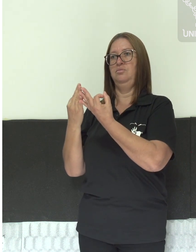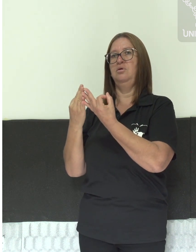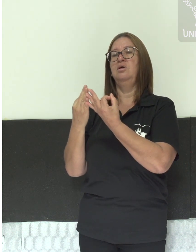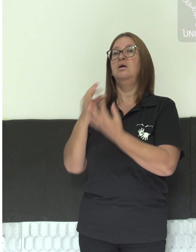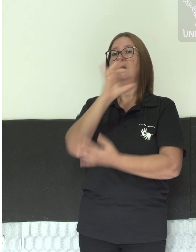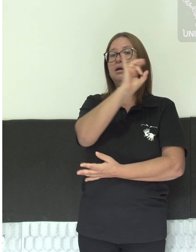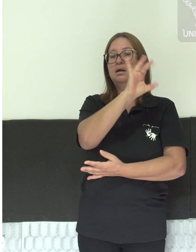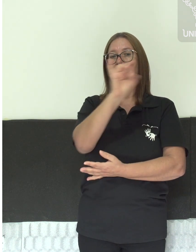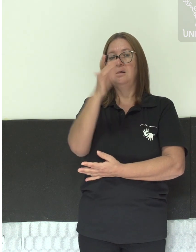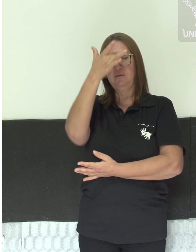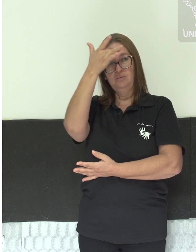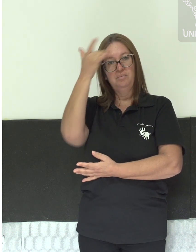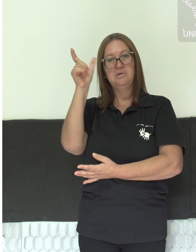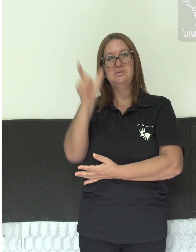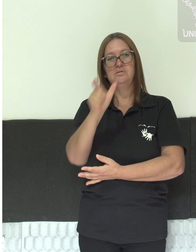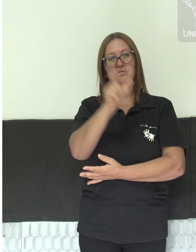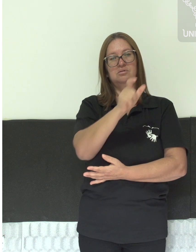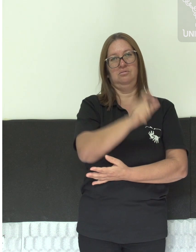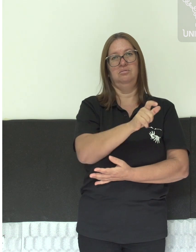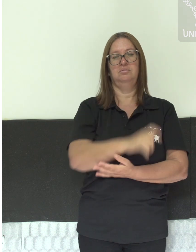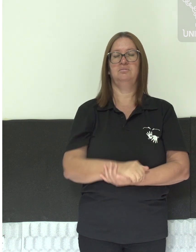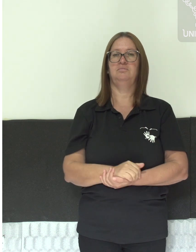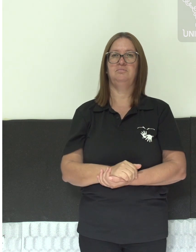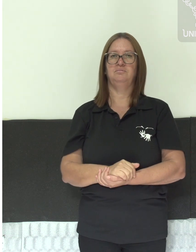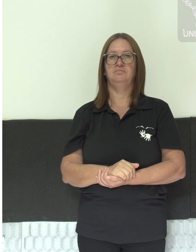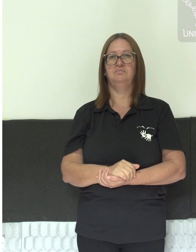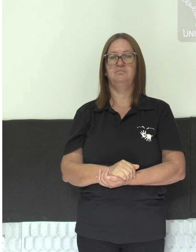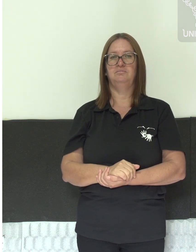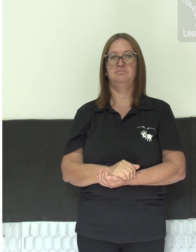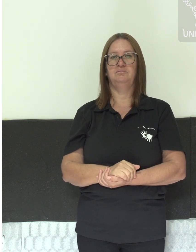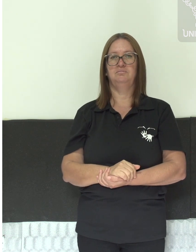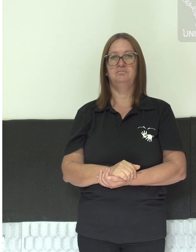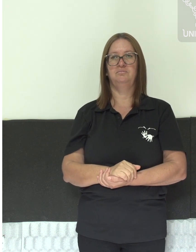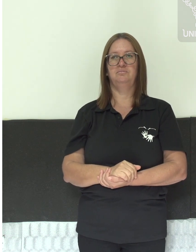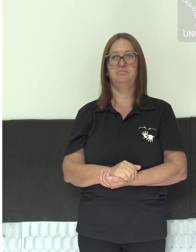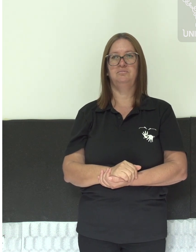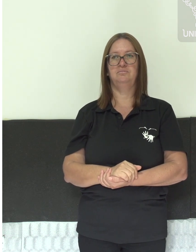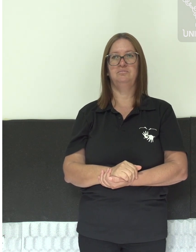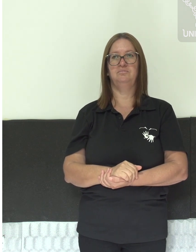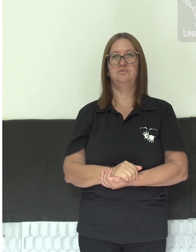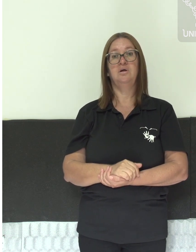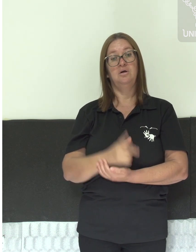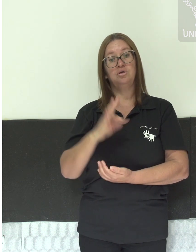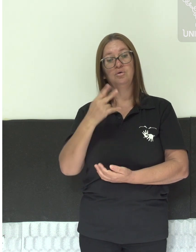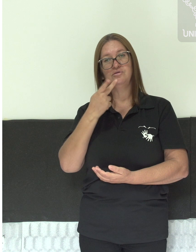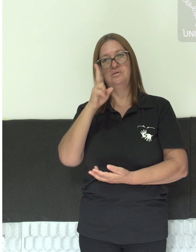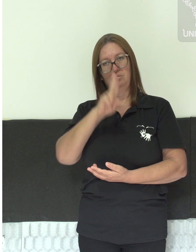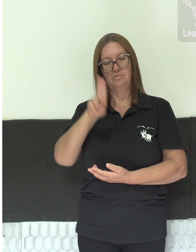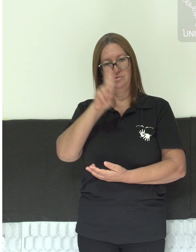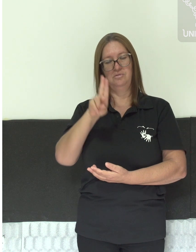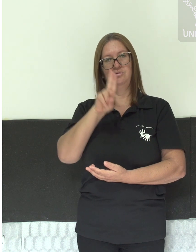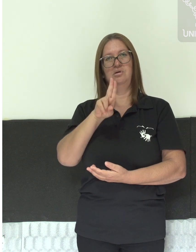correspondentes a cada integrante da unidade familiar, nos casos em que isto seja aplicável.